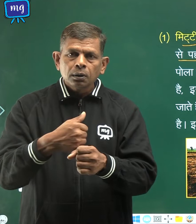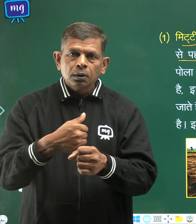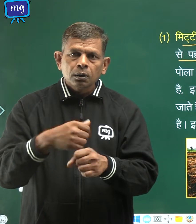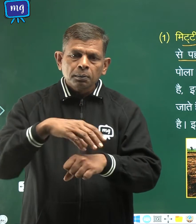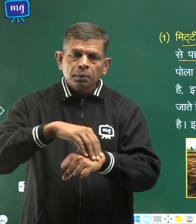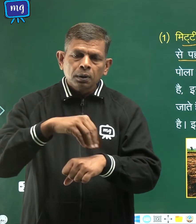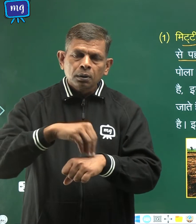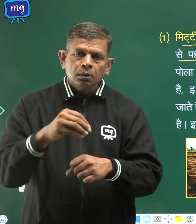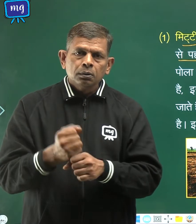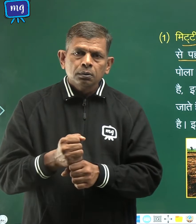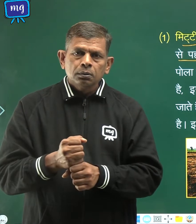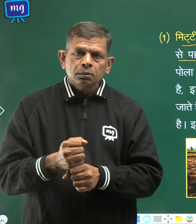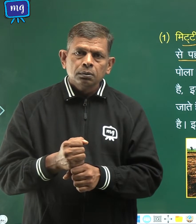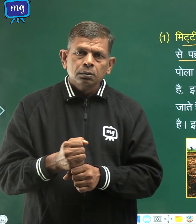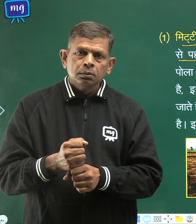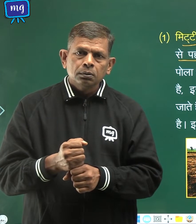मिट्टी को